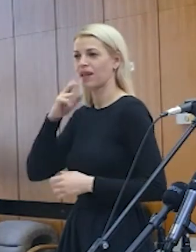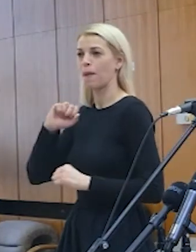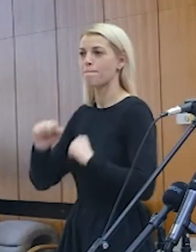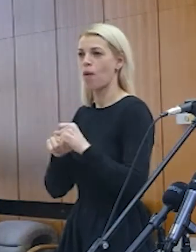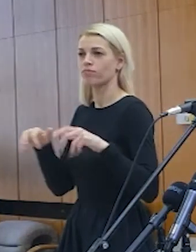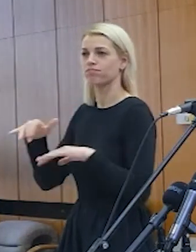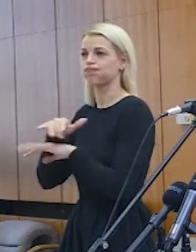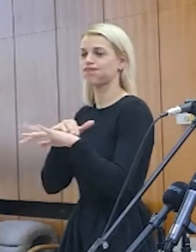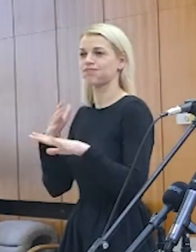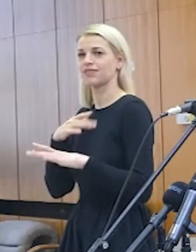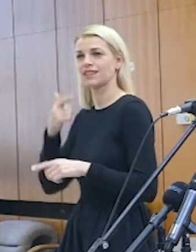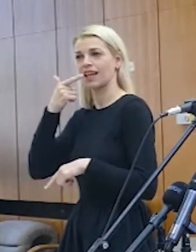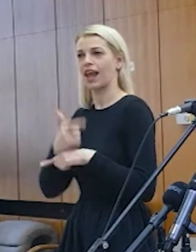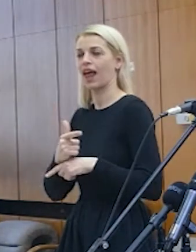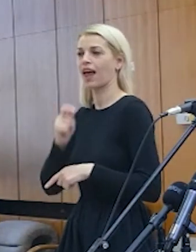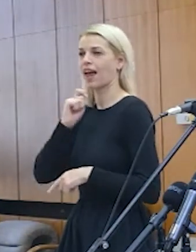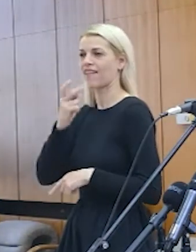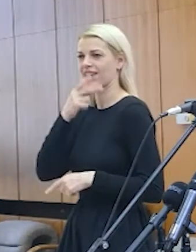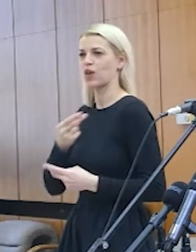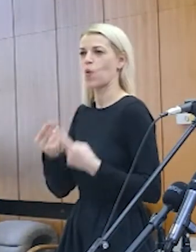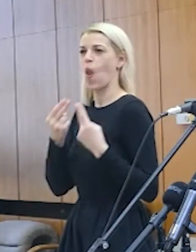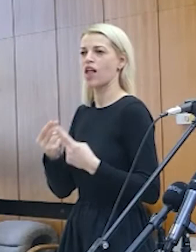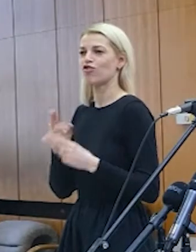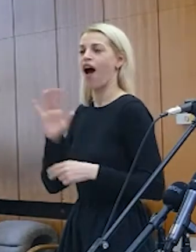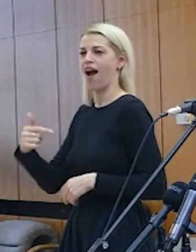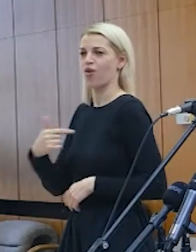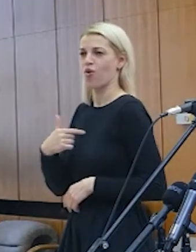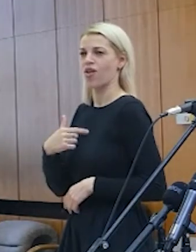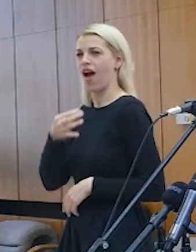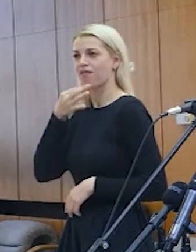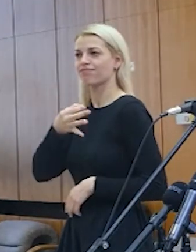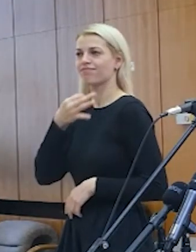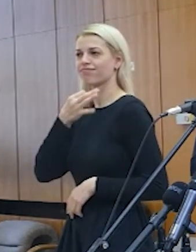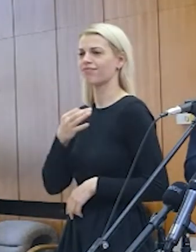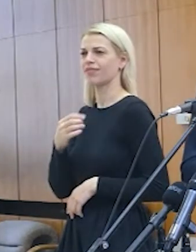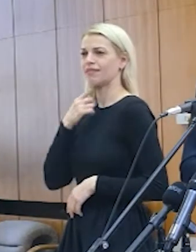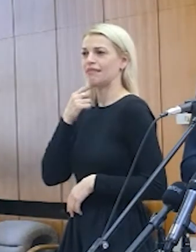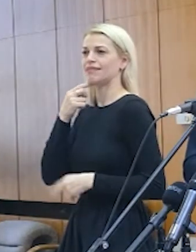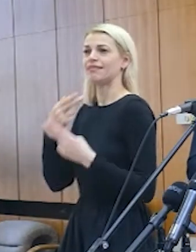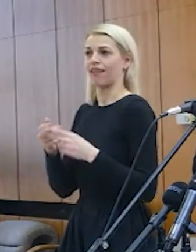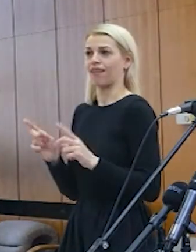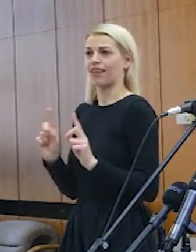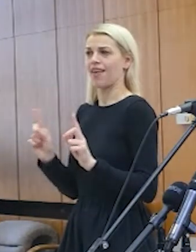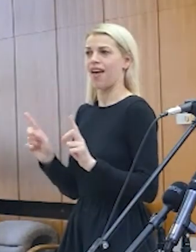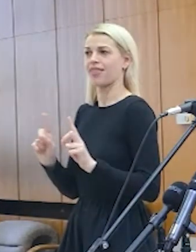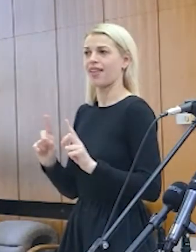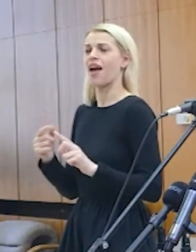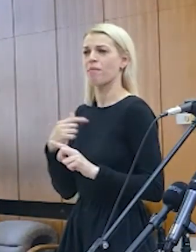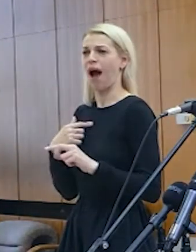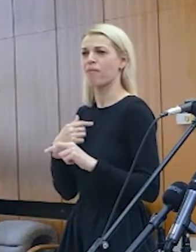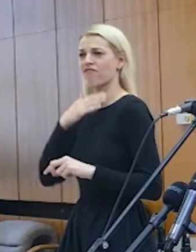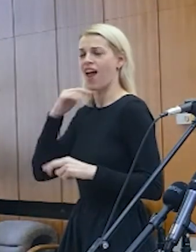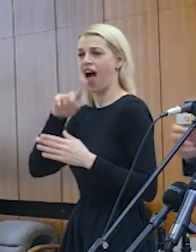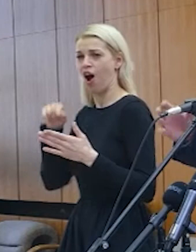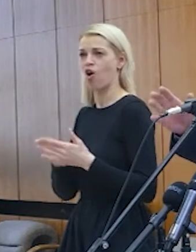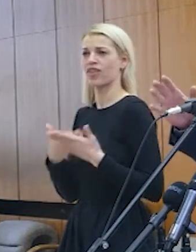a šušťaní vidím, že je to o mnoho dôležitejší respondent ako ja. Nie, tak rozhodne ja nie. Teraz máme na vás viaceré otázky.